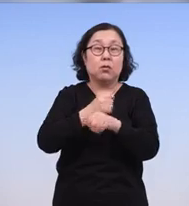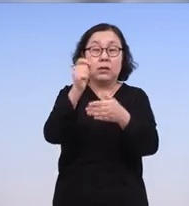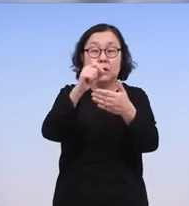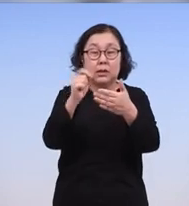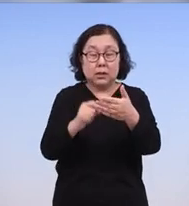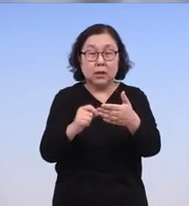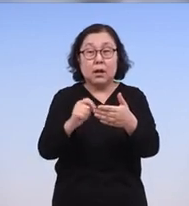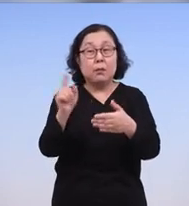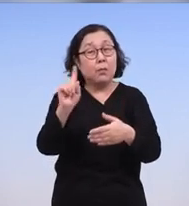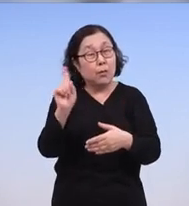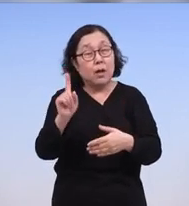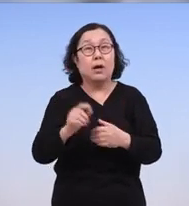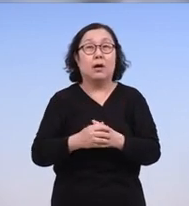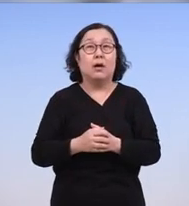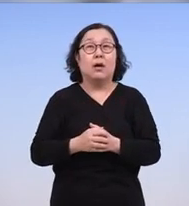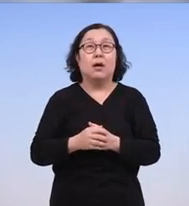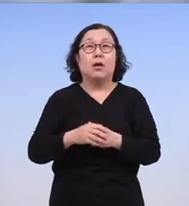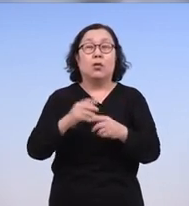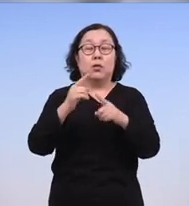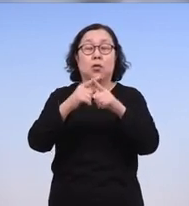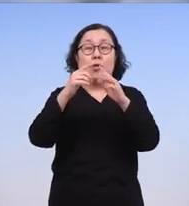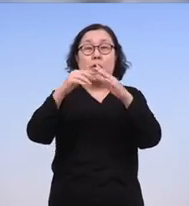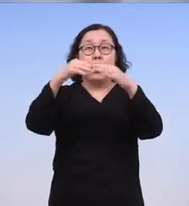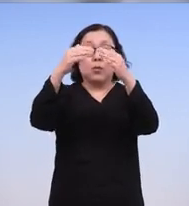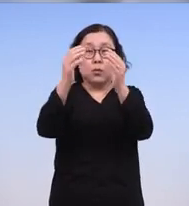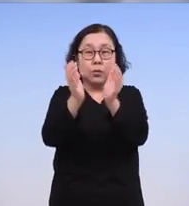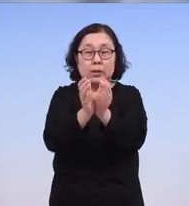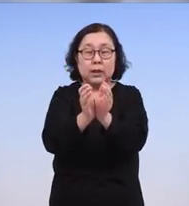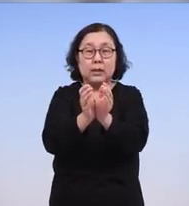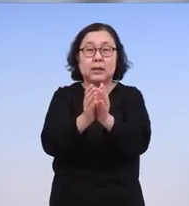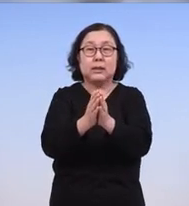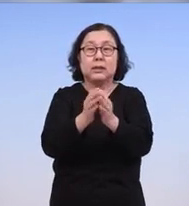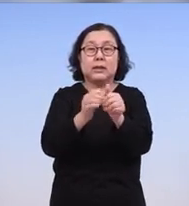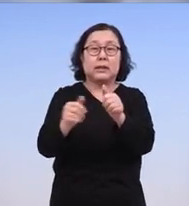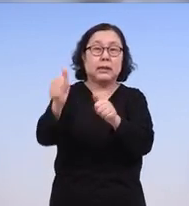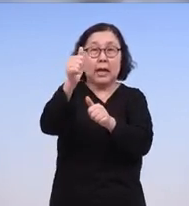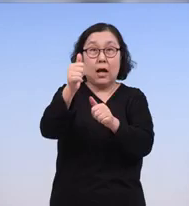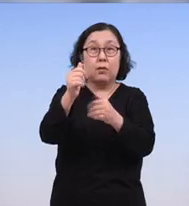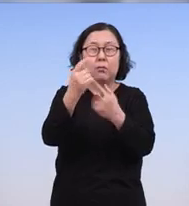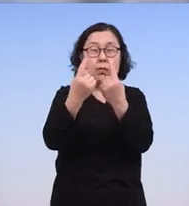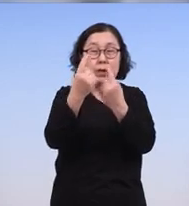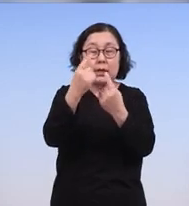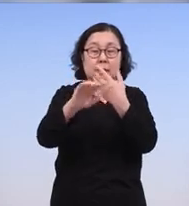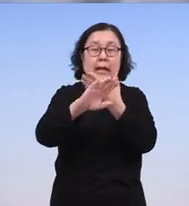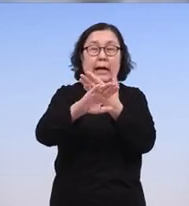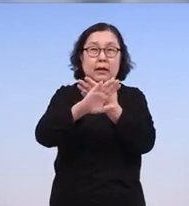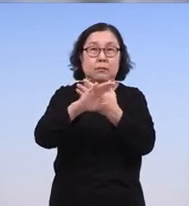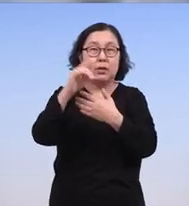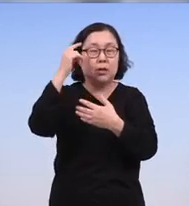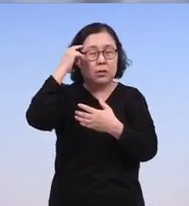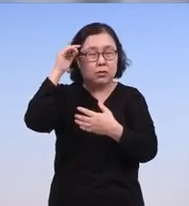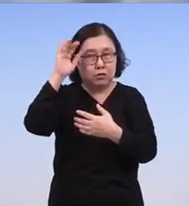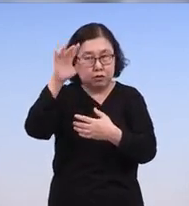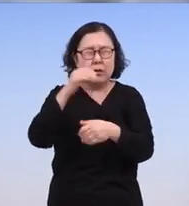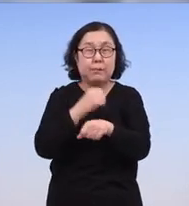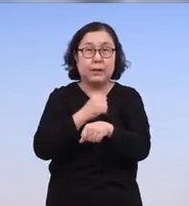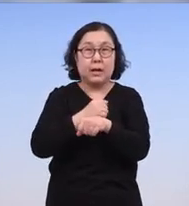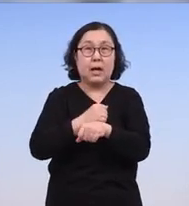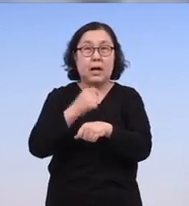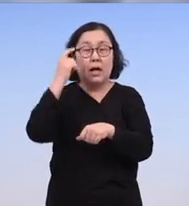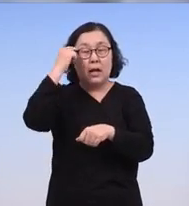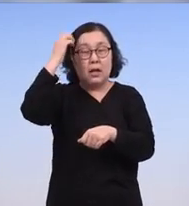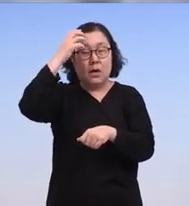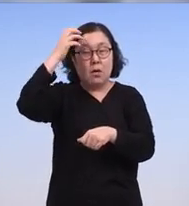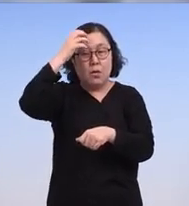설교 시간에 했던 말씀 그대로 아닙니까? 교회 공동체는 나음을 추구하는 공동체가 아니라 다름을 추구하는 거예요. 영혼이